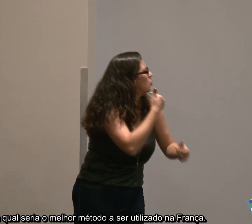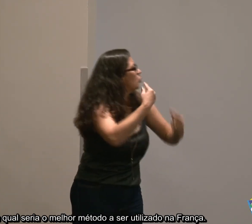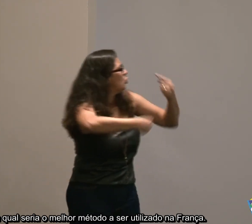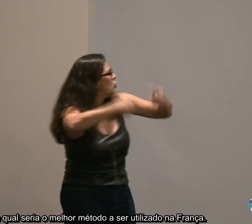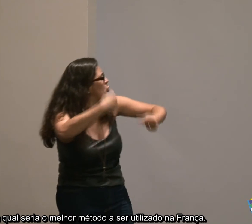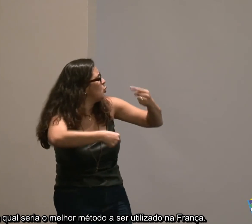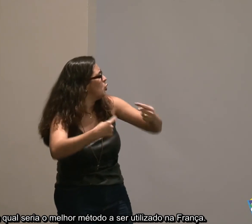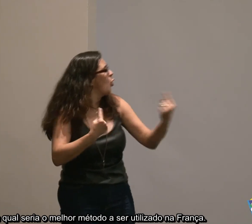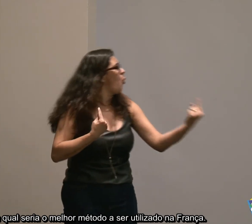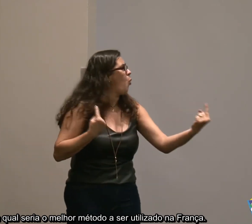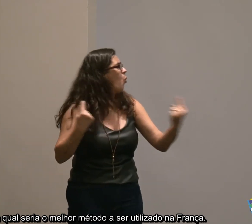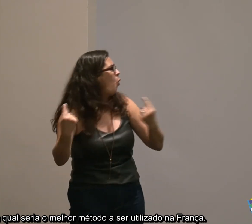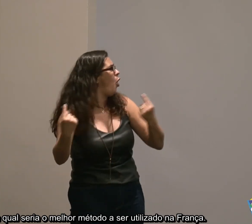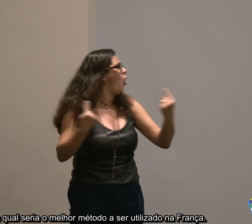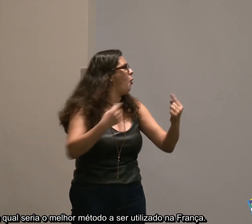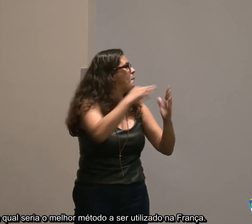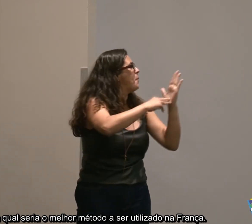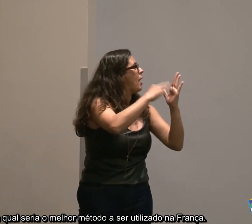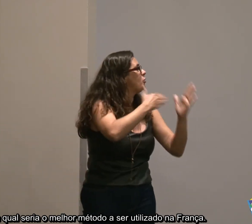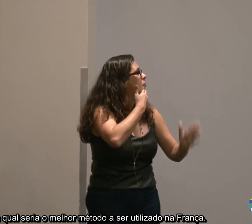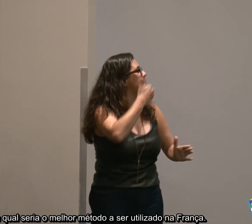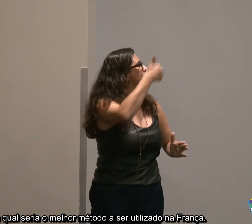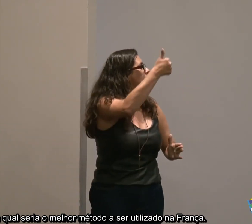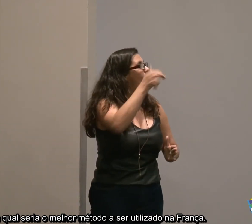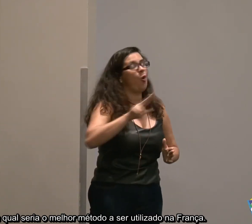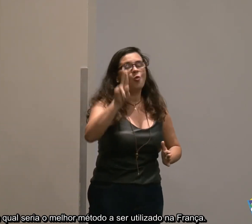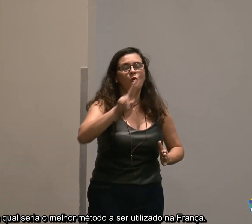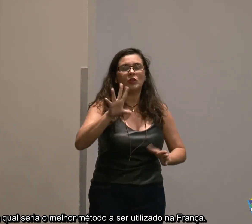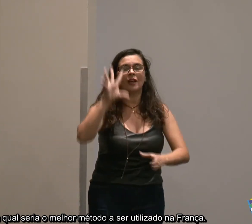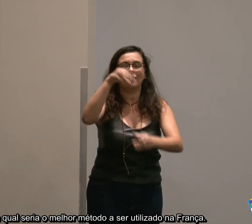qual seria o melhor método a ser utilizado na França